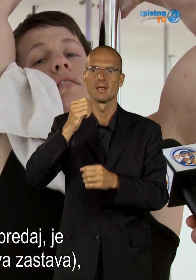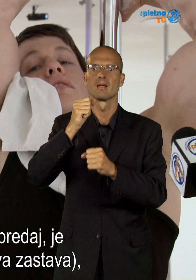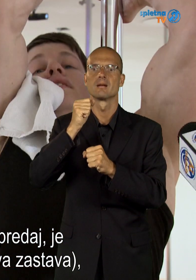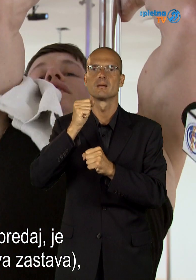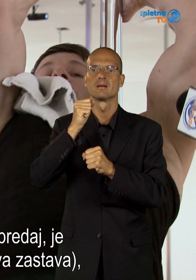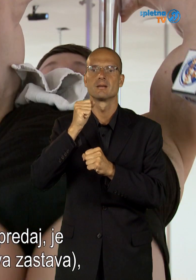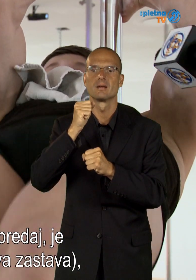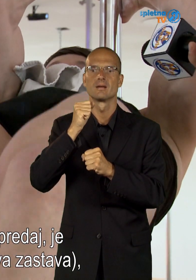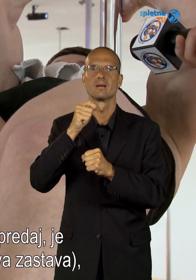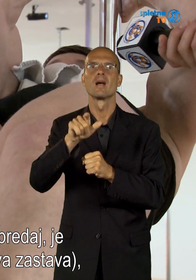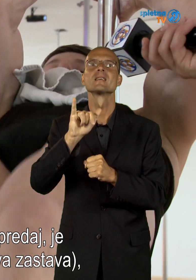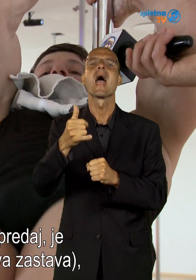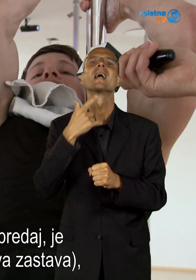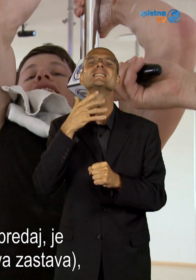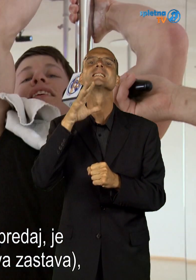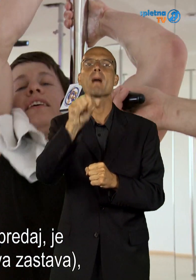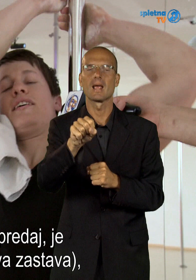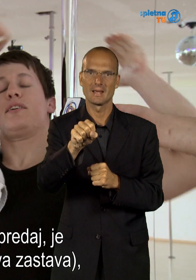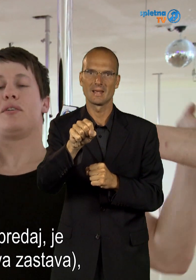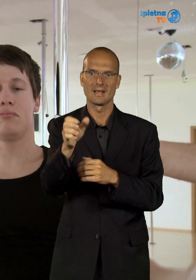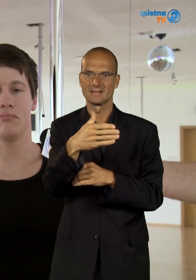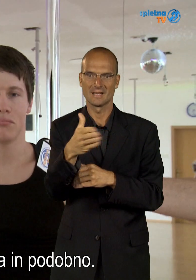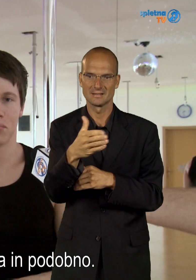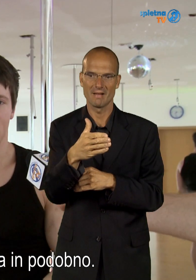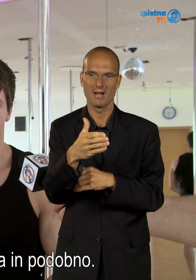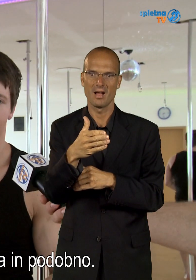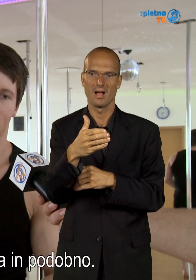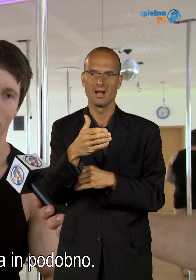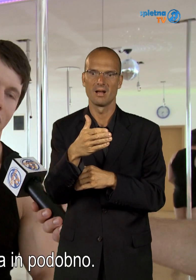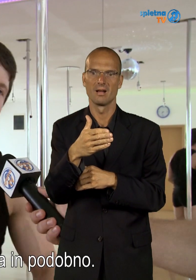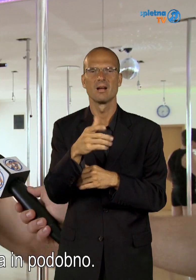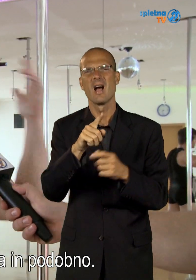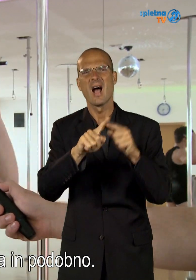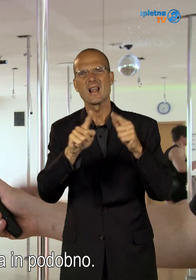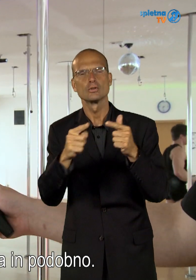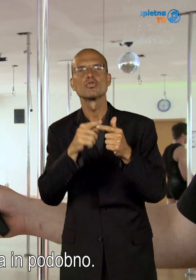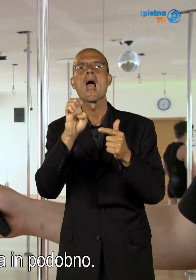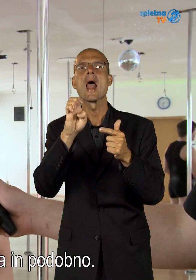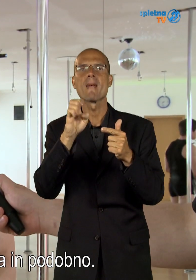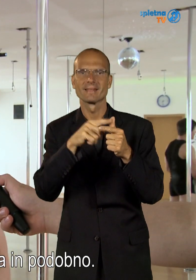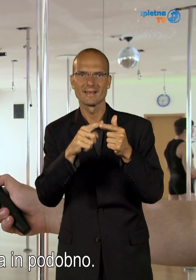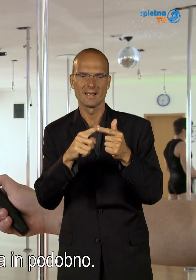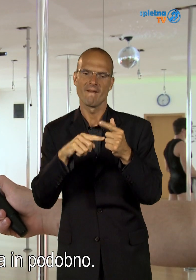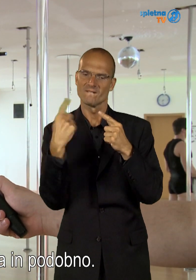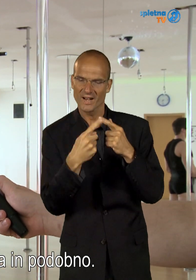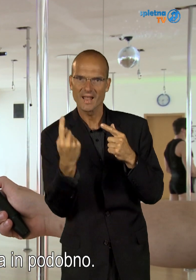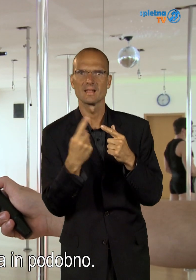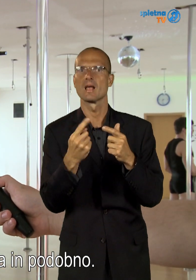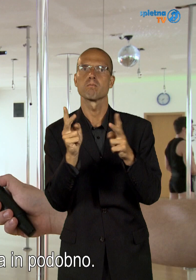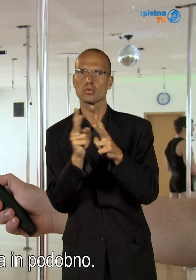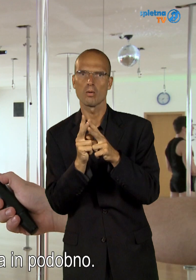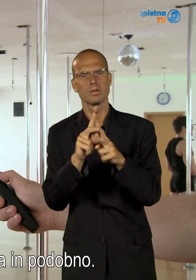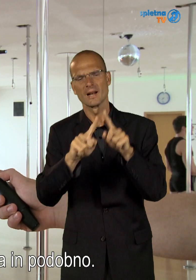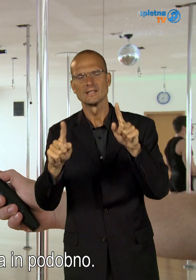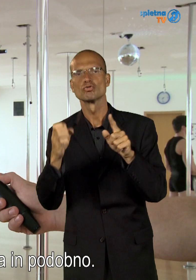je dragon flag, potem pa so razno vrtenja in